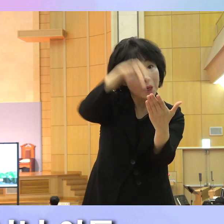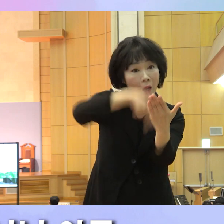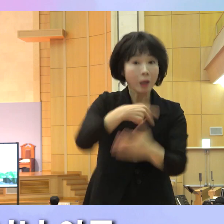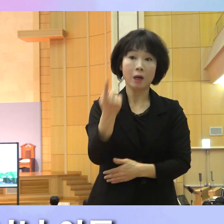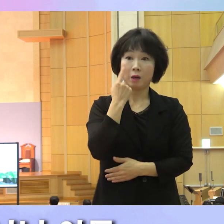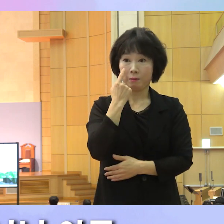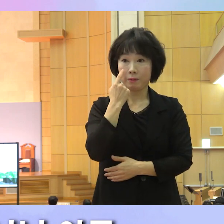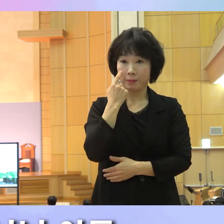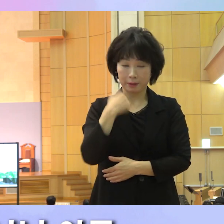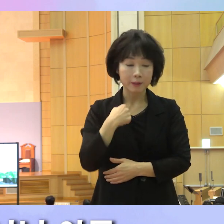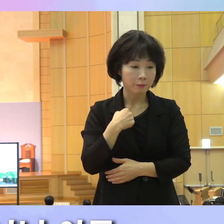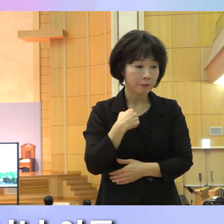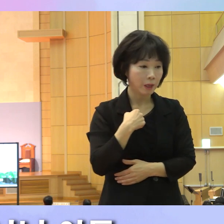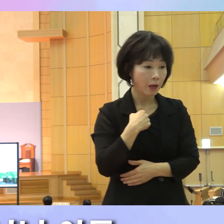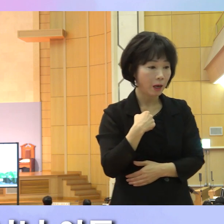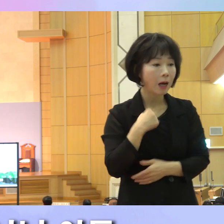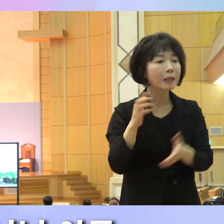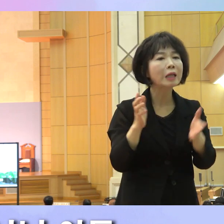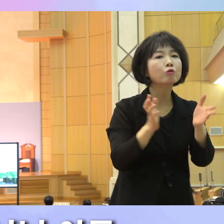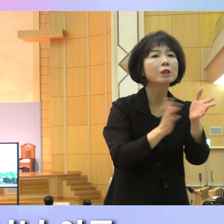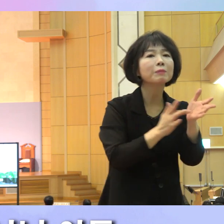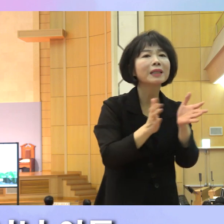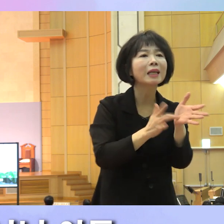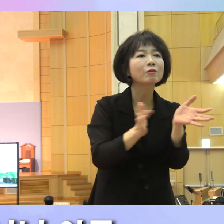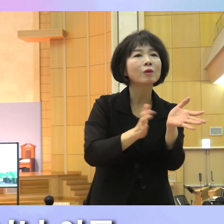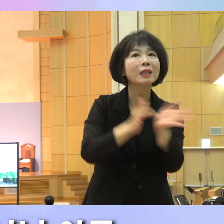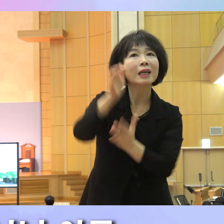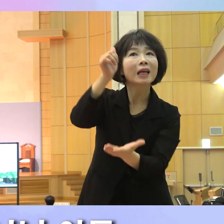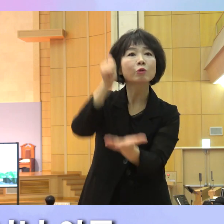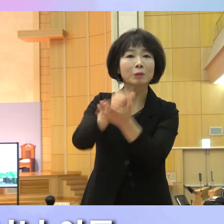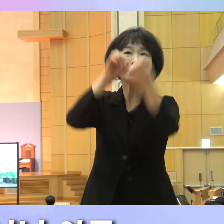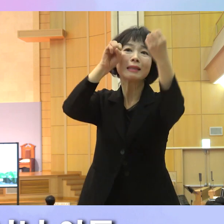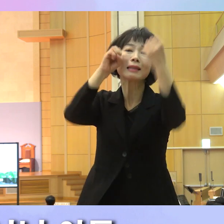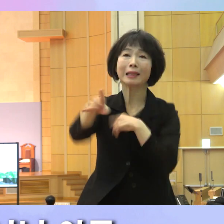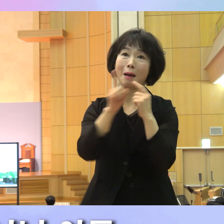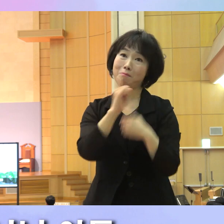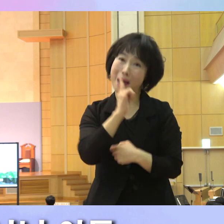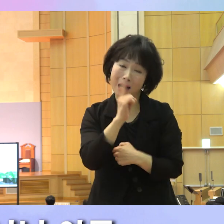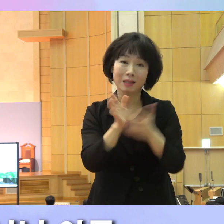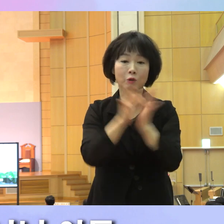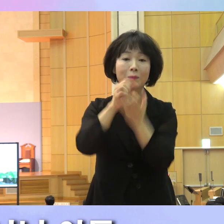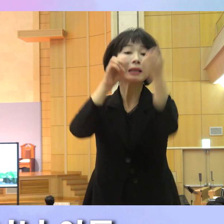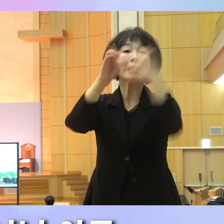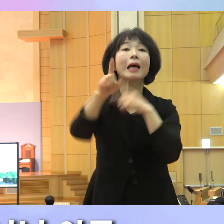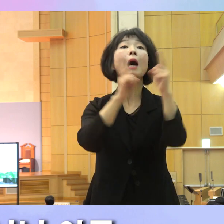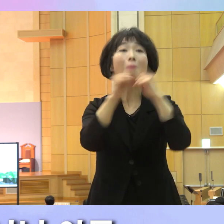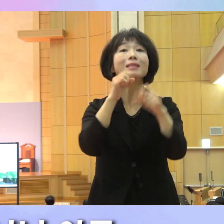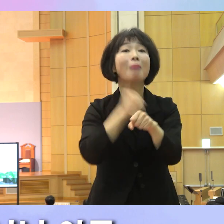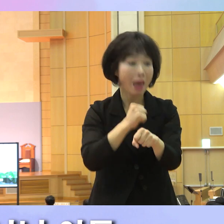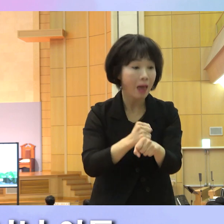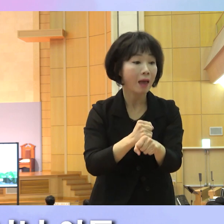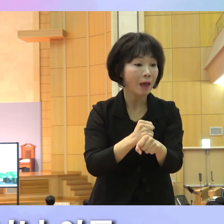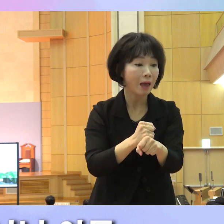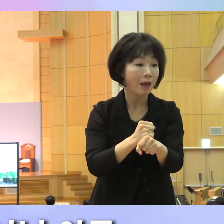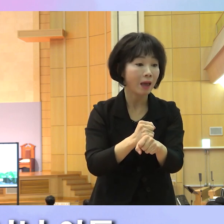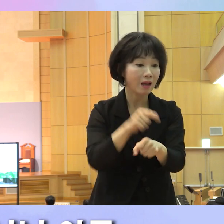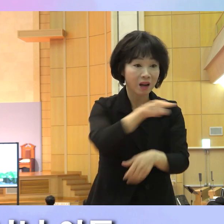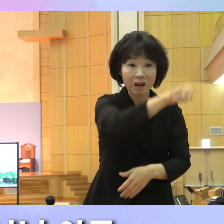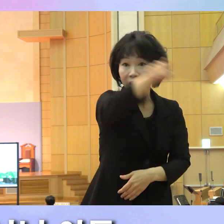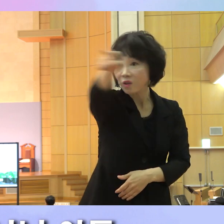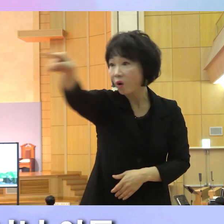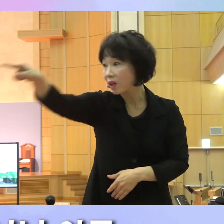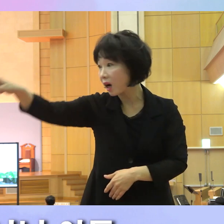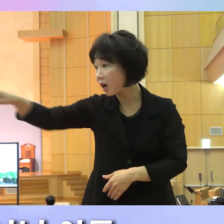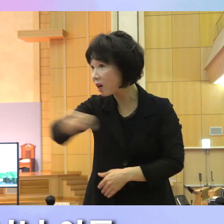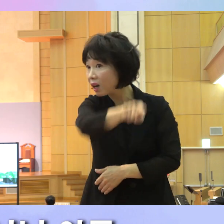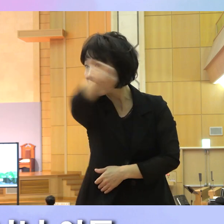요한복음 2장 19절부터 쭉 읽어보겠습니다. 예수께서 대답하여 가라사대, 예수님이 지금 말씀하고 계시죠.